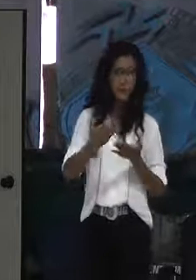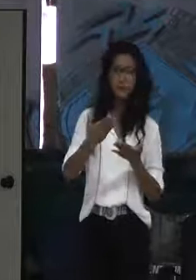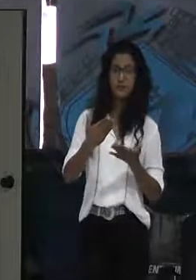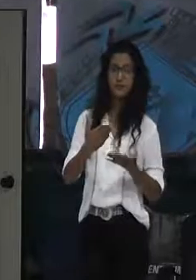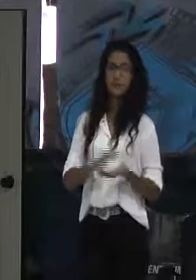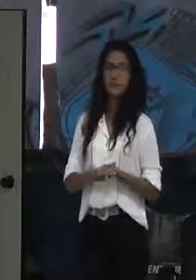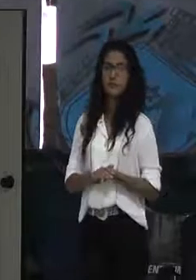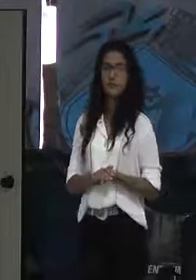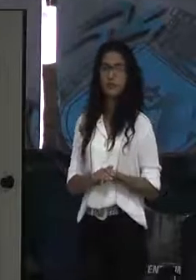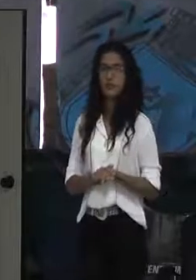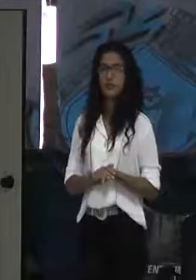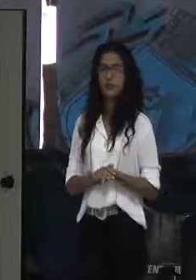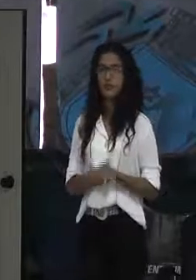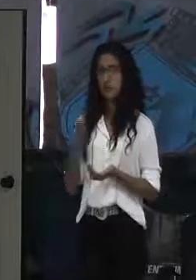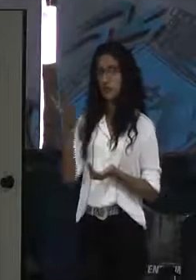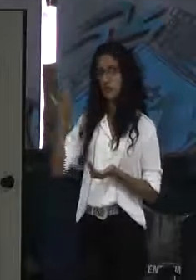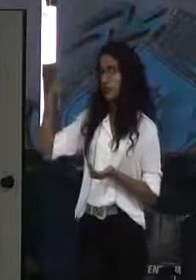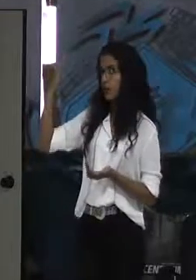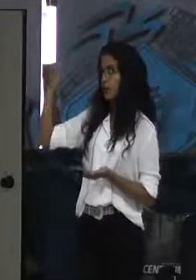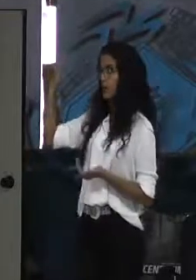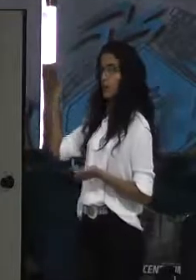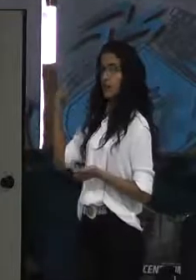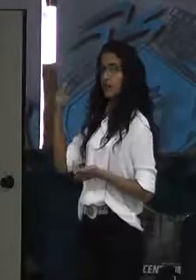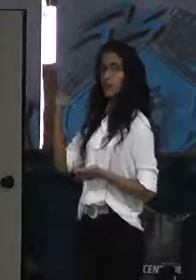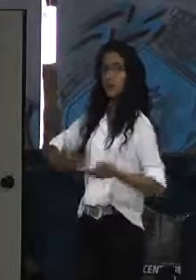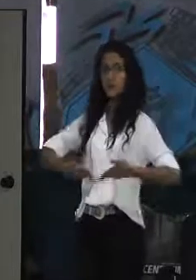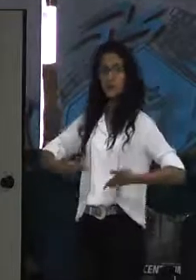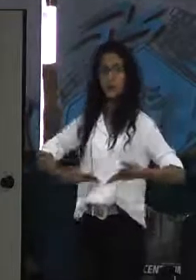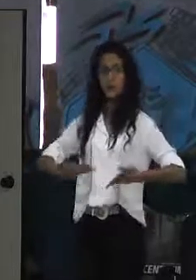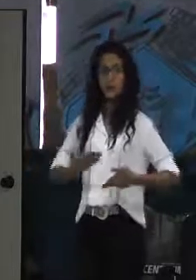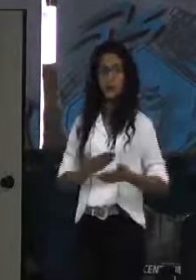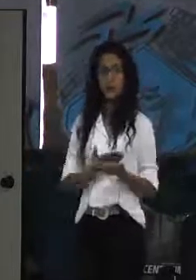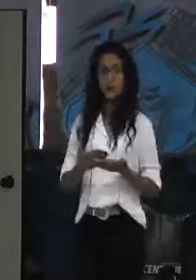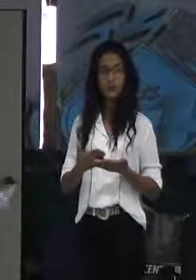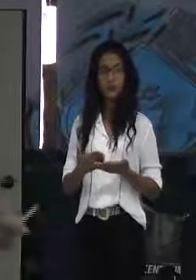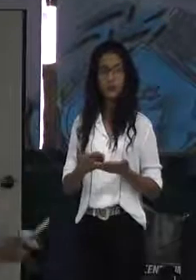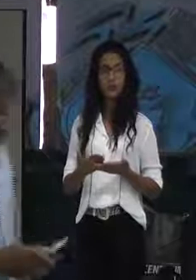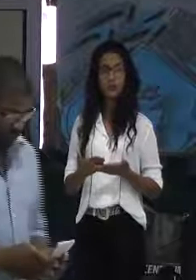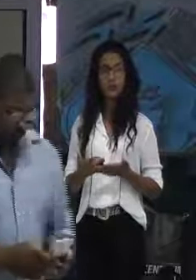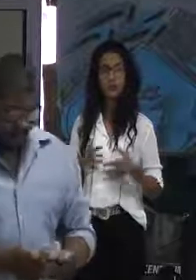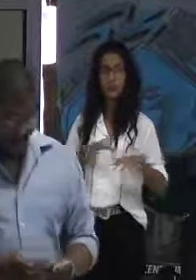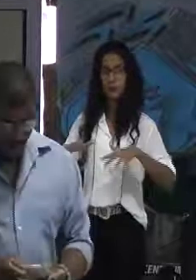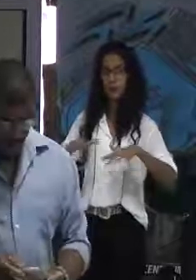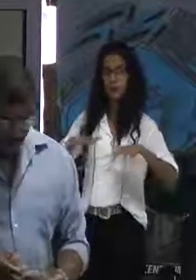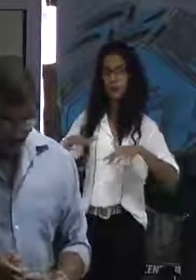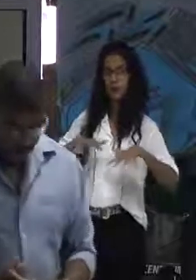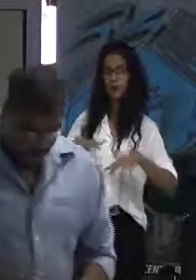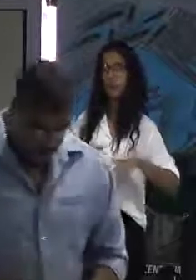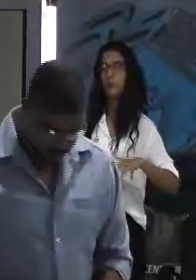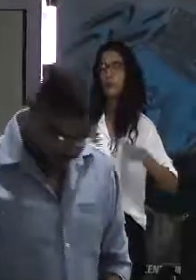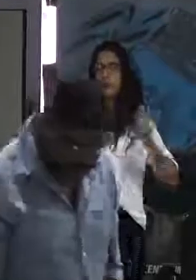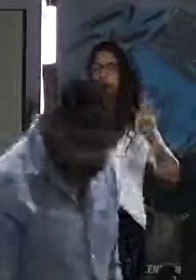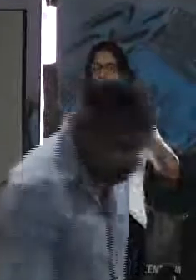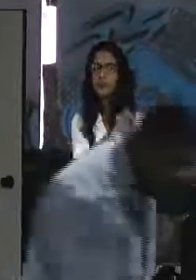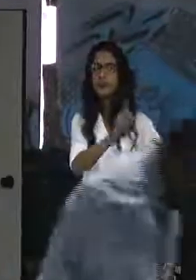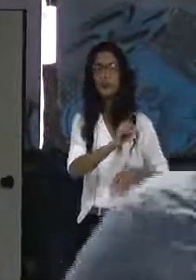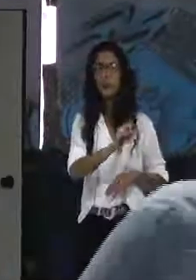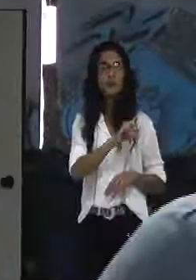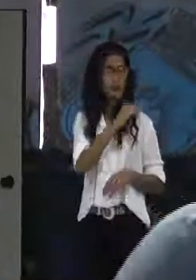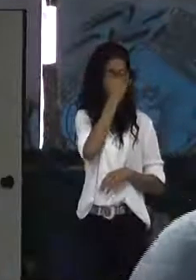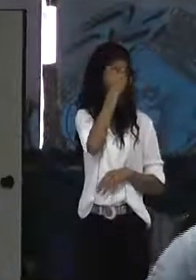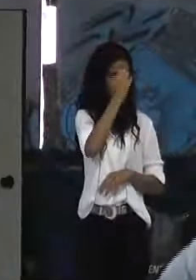os funcionários do Hospital Geral Luiziana Filho iniciaram a mobilização contra a desativação do hospital, o vereador